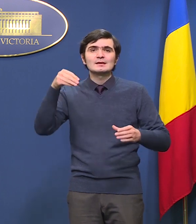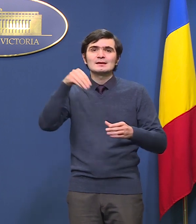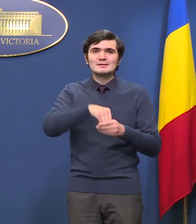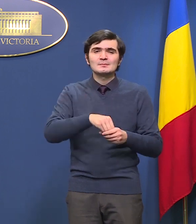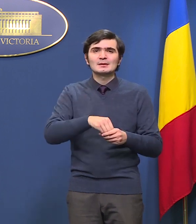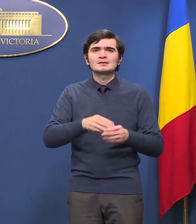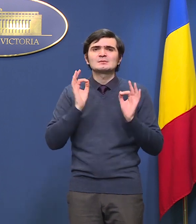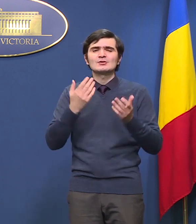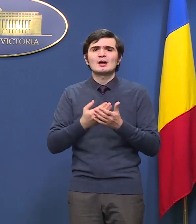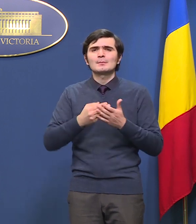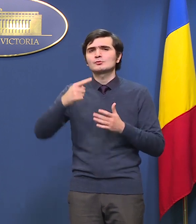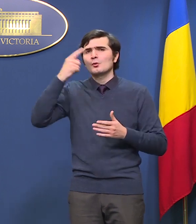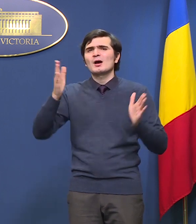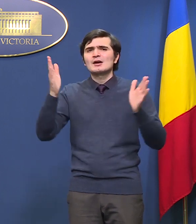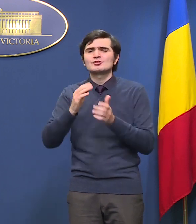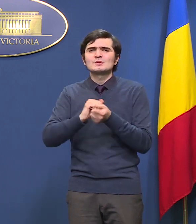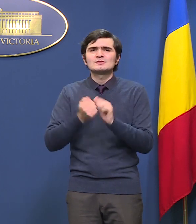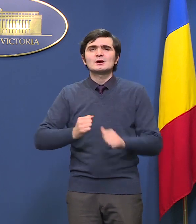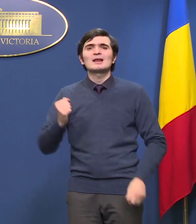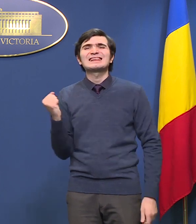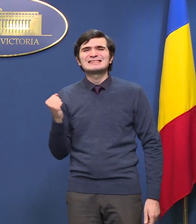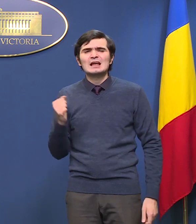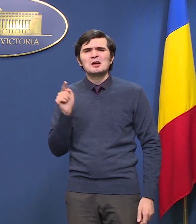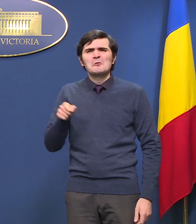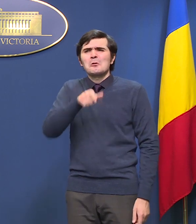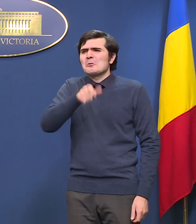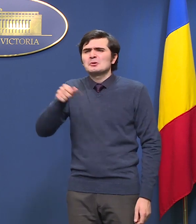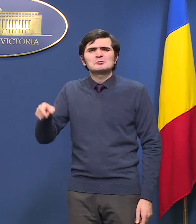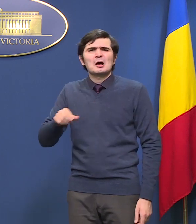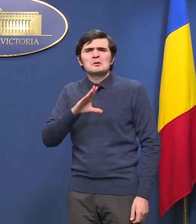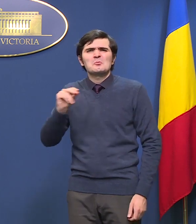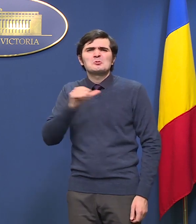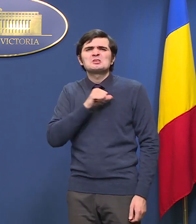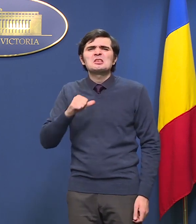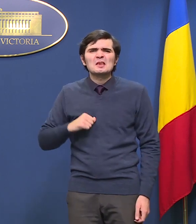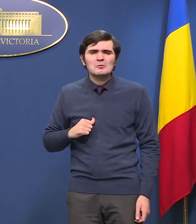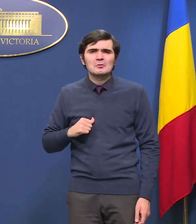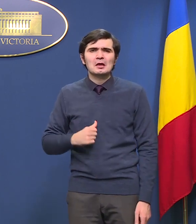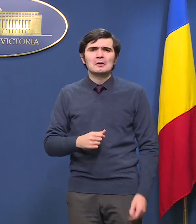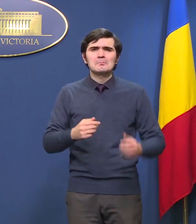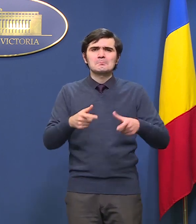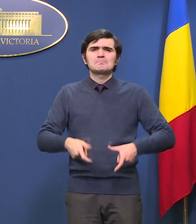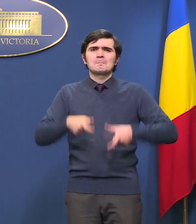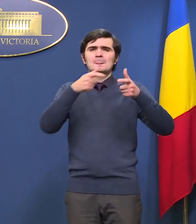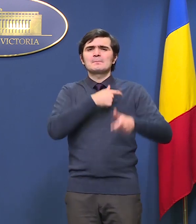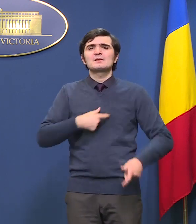rural și în orașe mici, unde multe dintre aceste persoane sunt singure, iar primăriile,